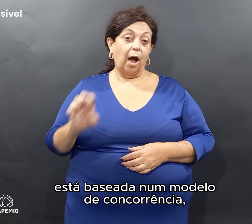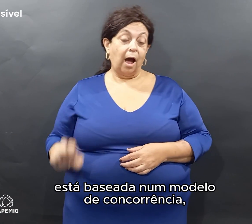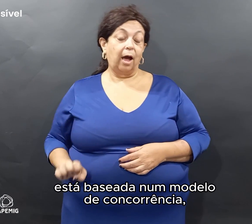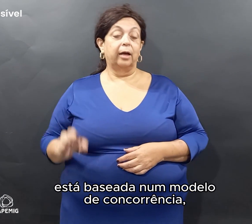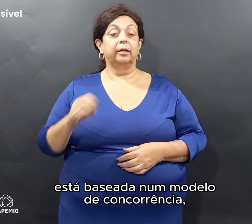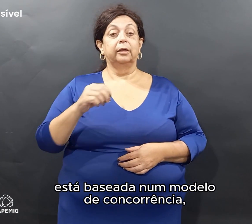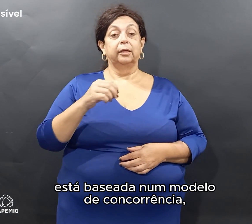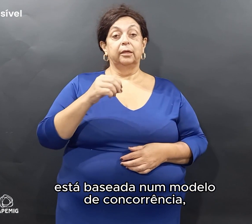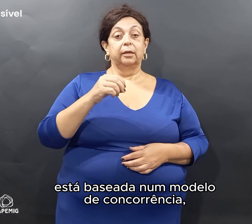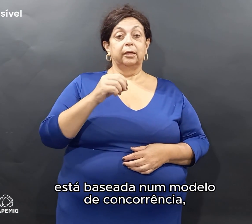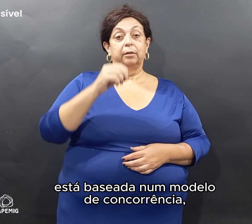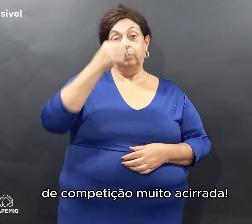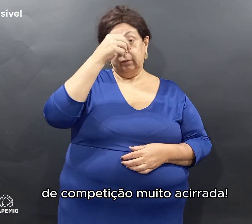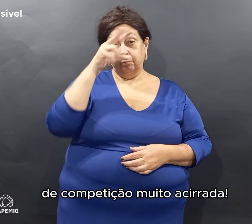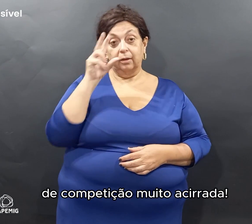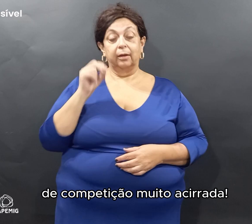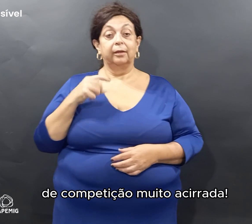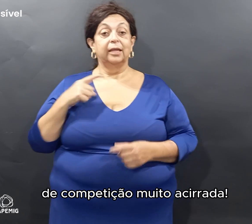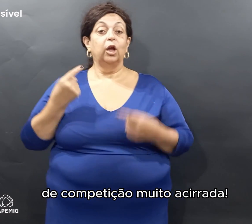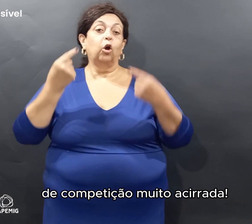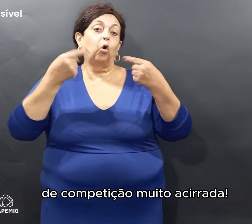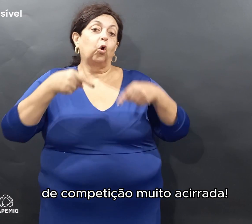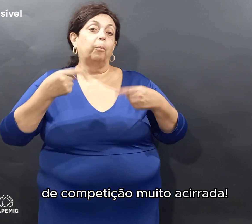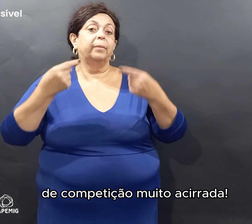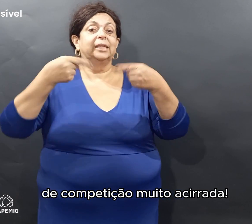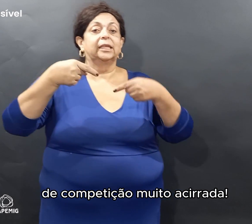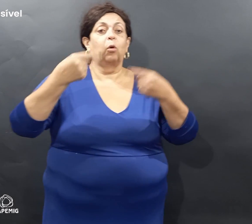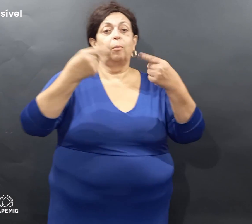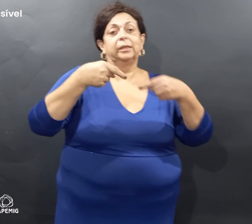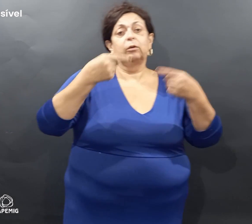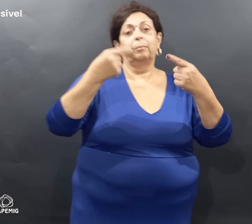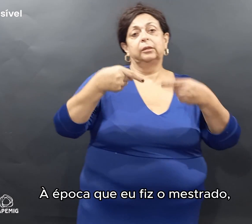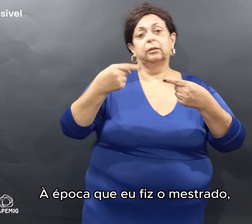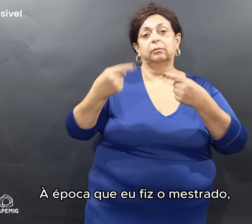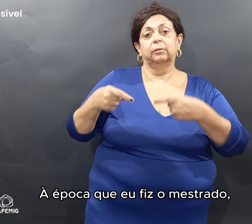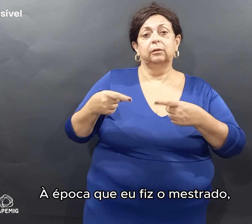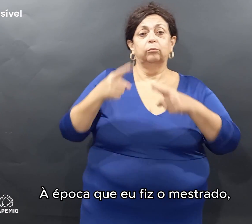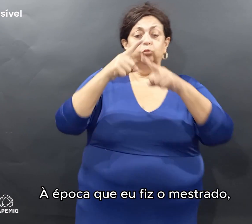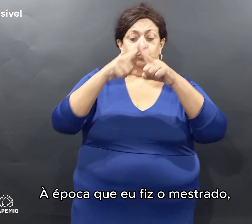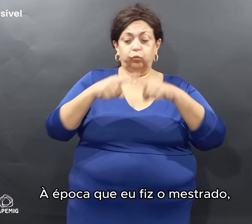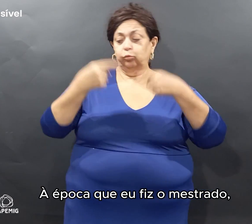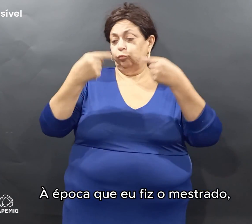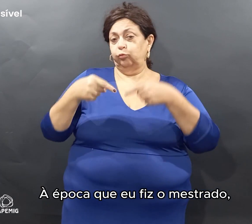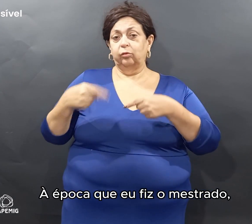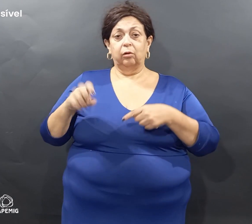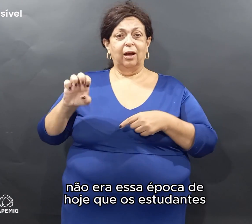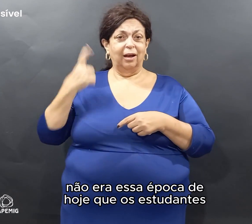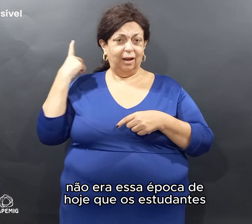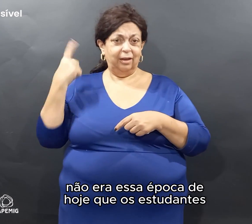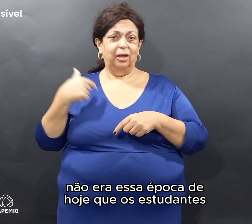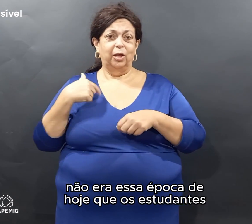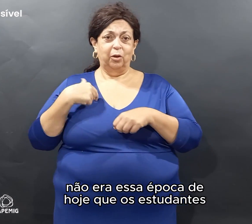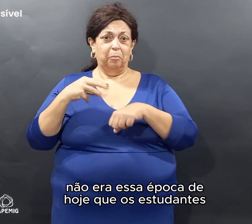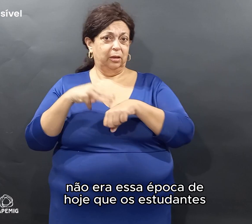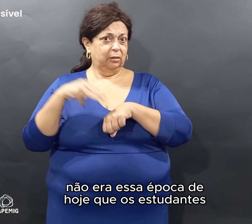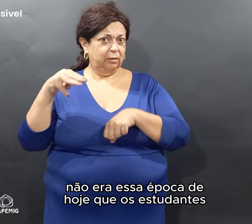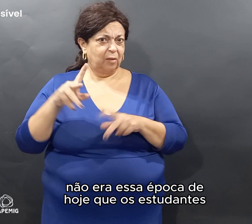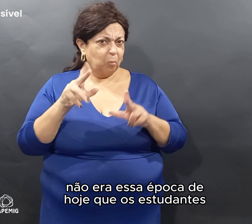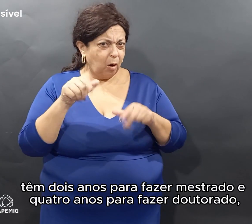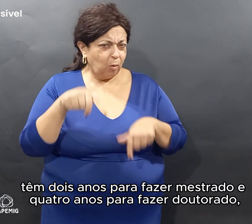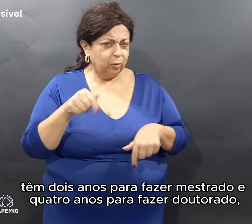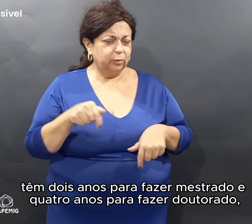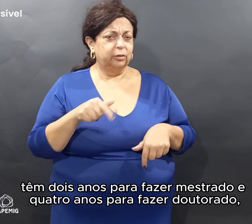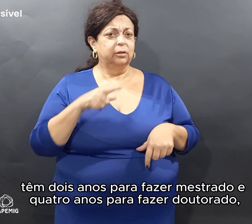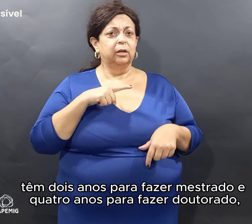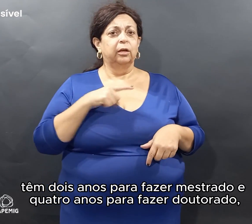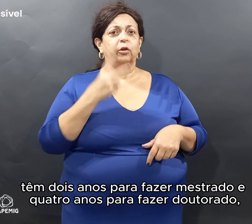num modelo de concorrência, de competição muito acirrado. A época que eu fiz o mestrado, não era essa época de hoje que os estudantes